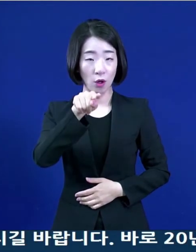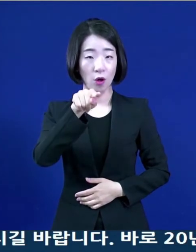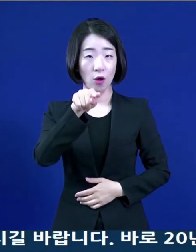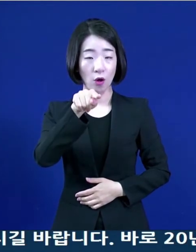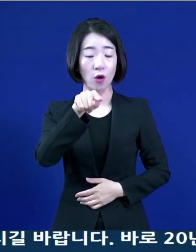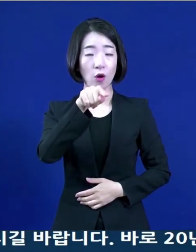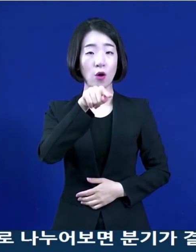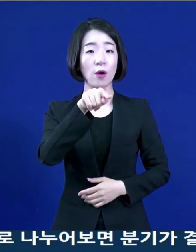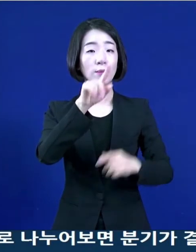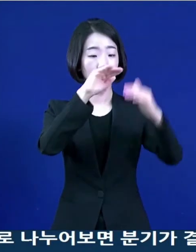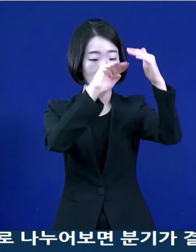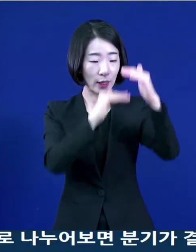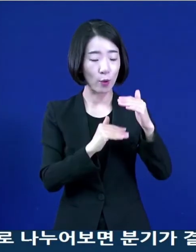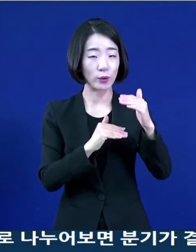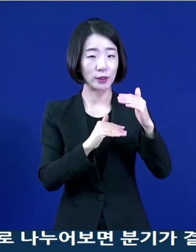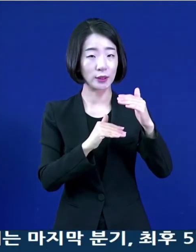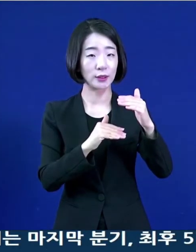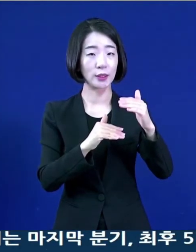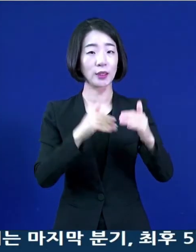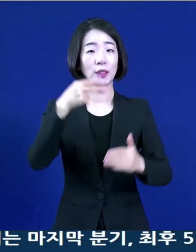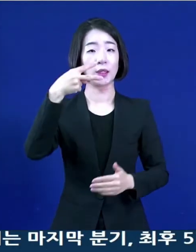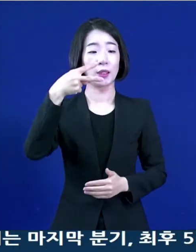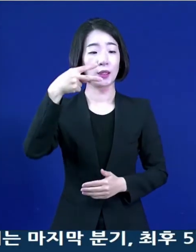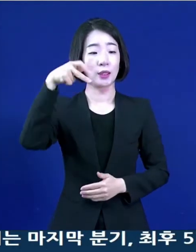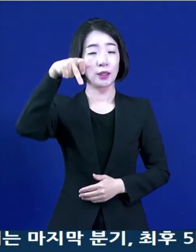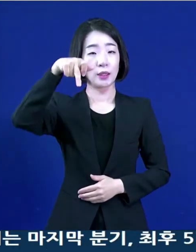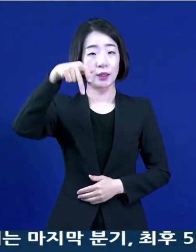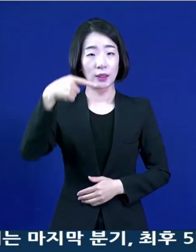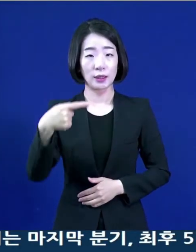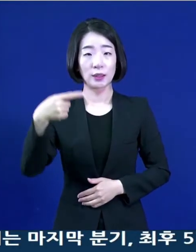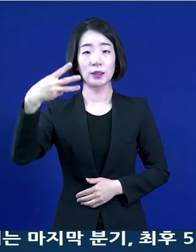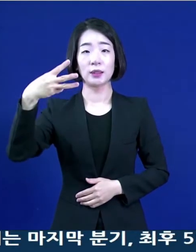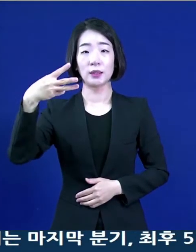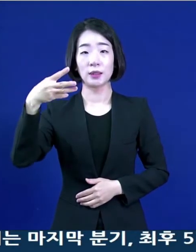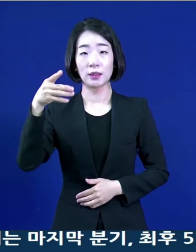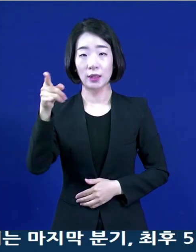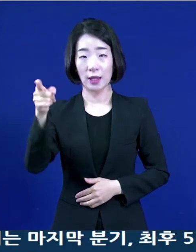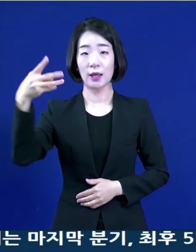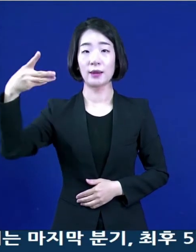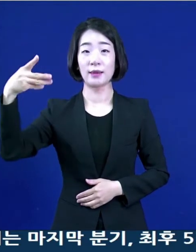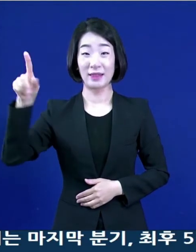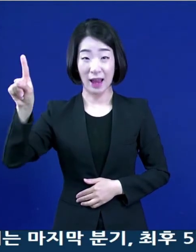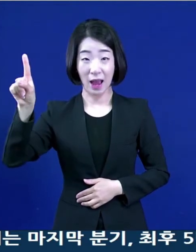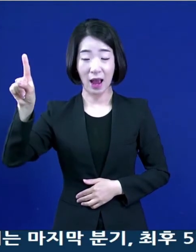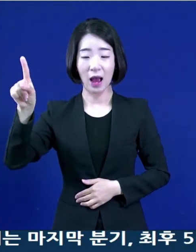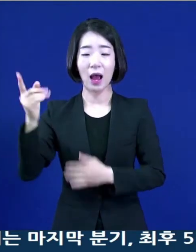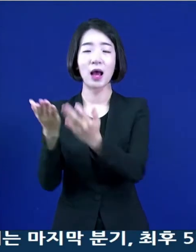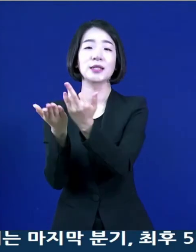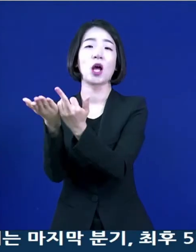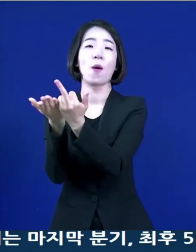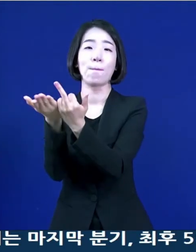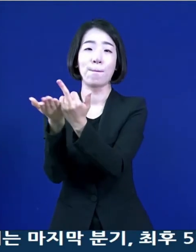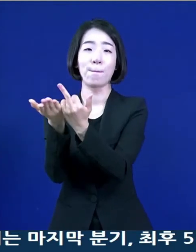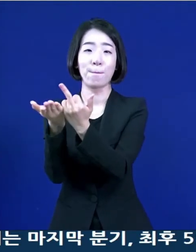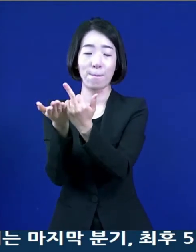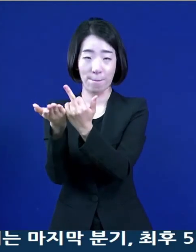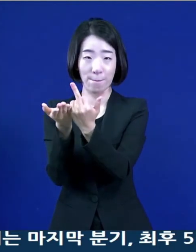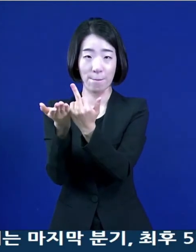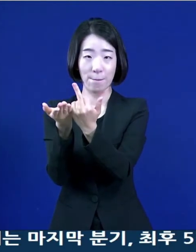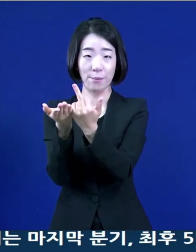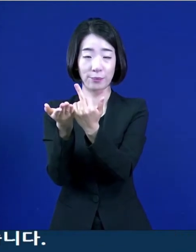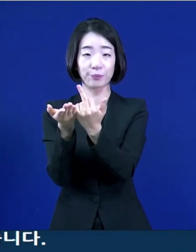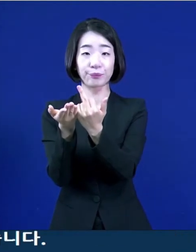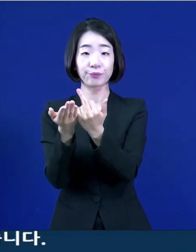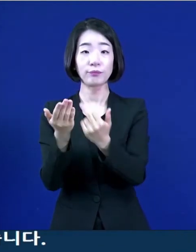섬이죠. 요즘 발음은 크레타라는 섬인데 그리스의 제주도다, 이렇게 정리하시면 됩니다.